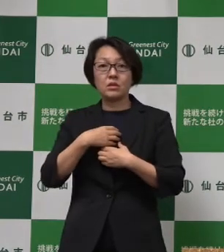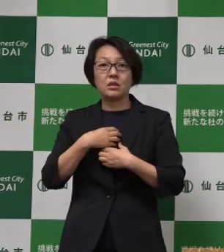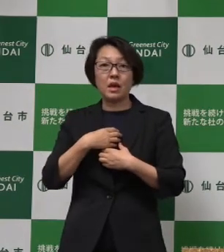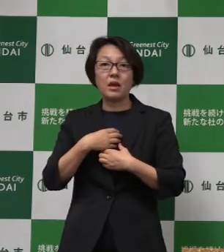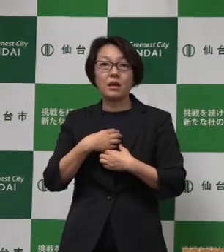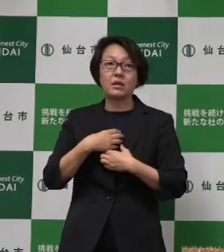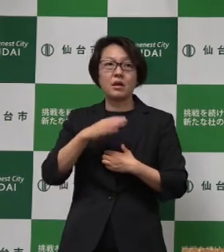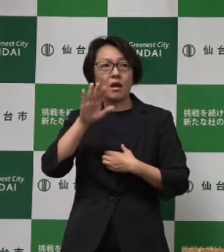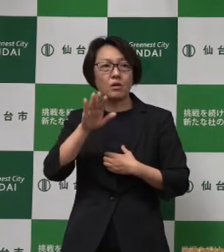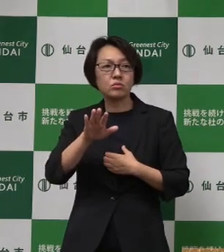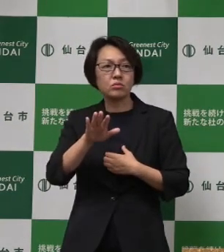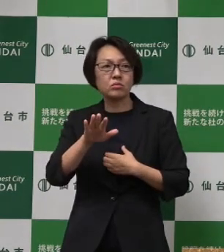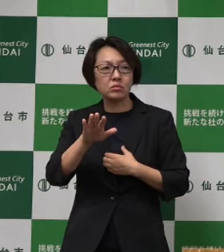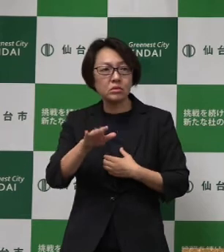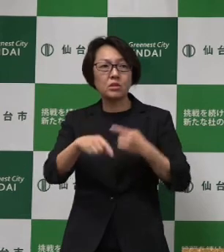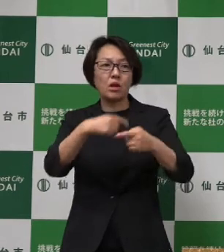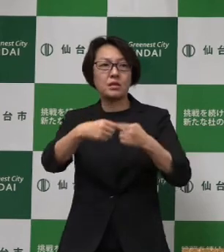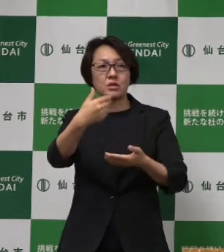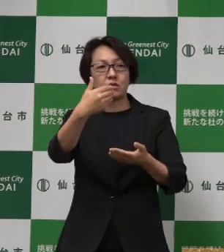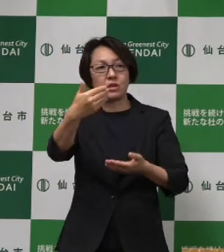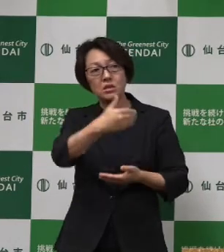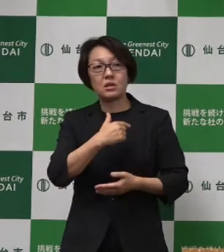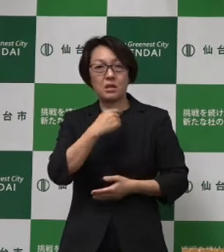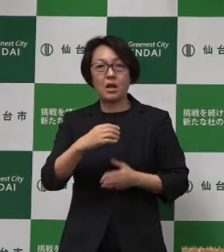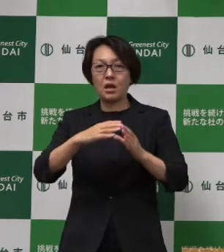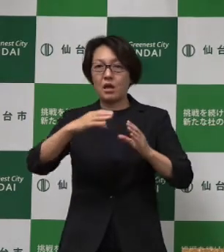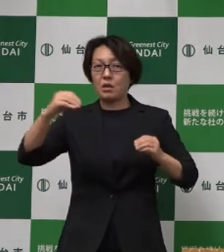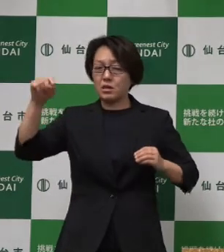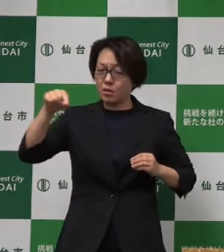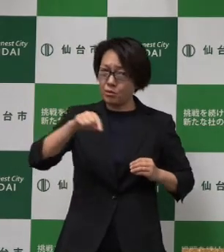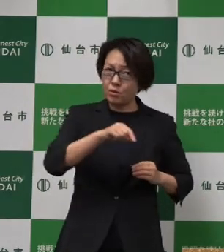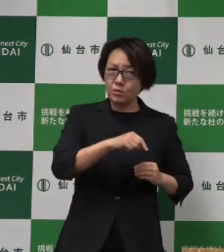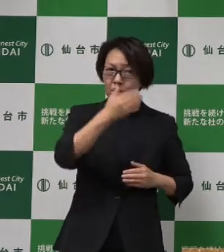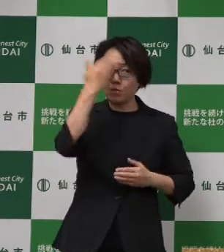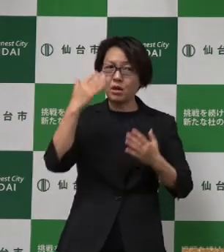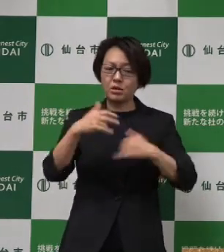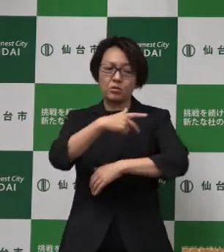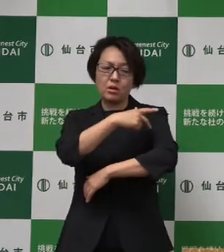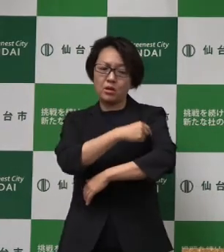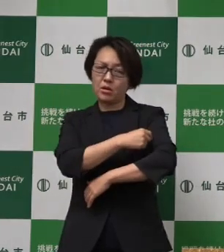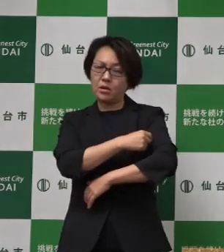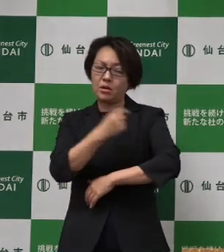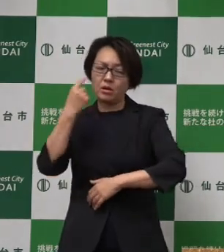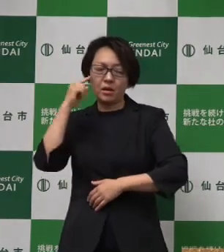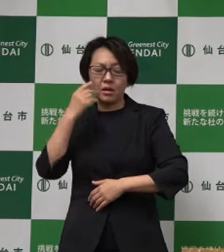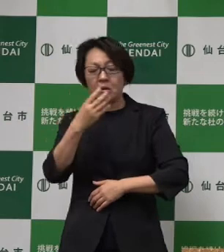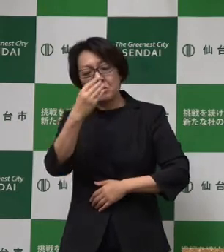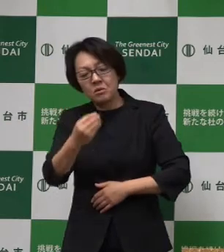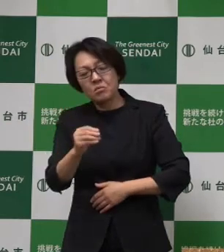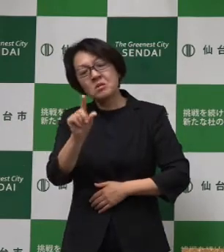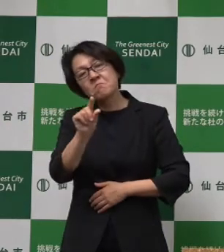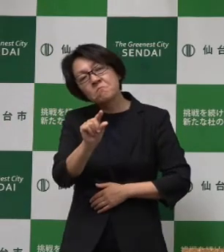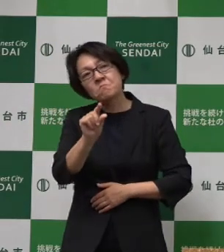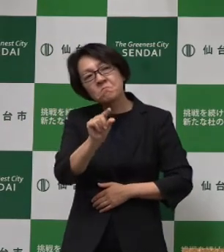いしたいんですけれども、まあ、全国的になんかこう若者はワクチン接種の意識が低いというような